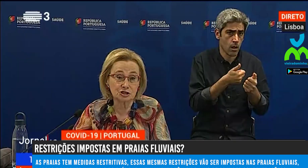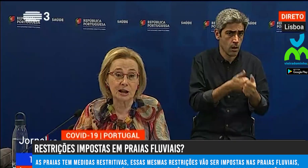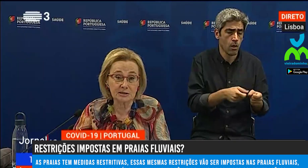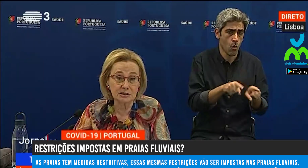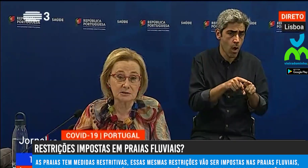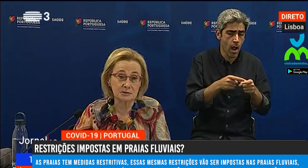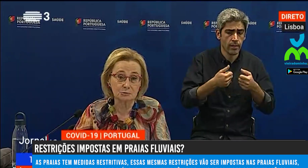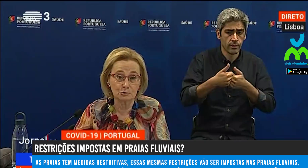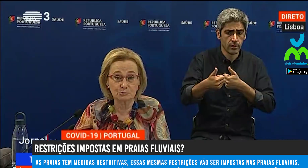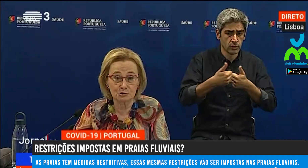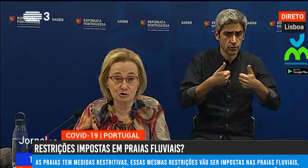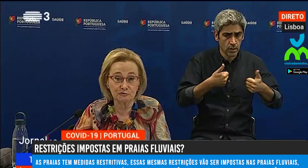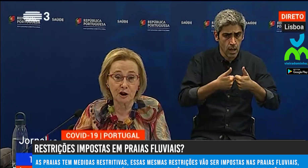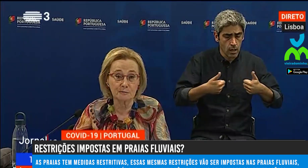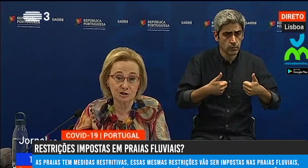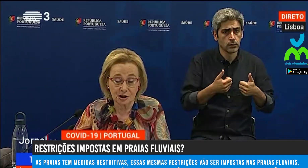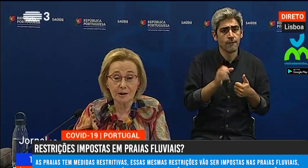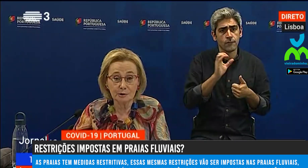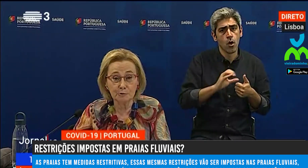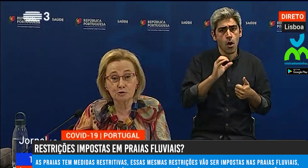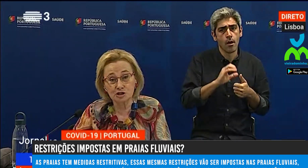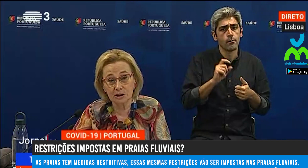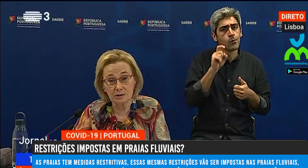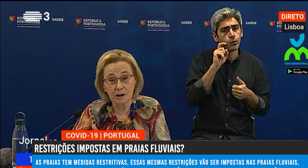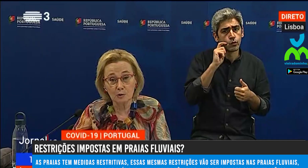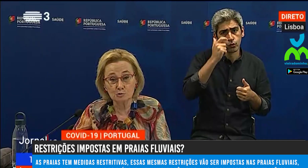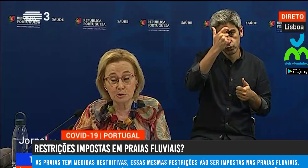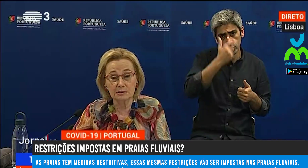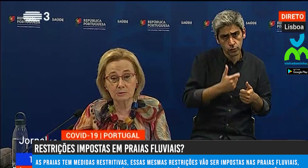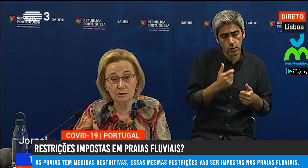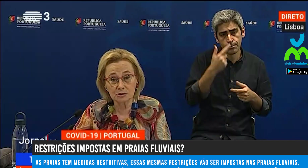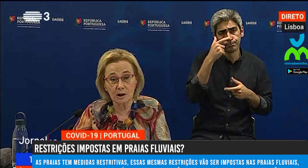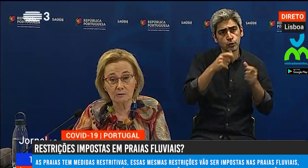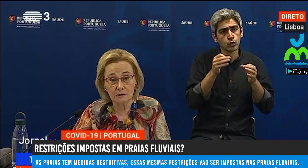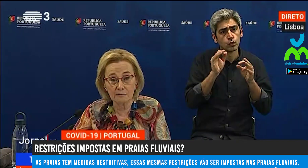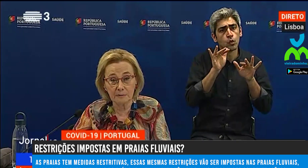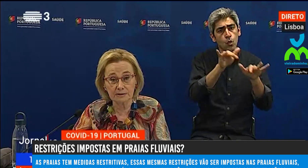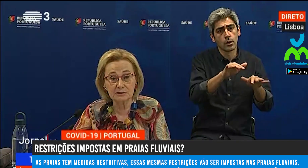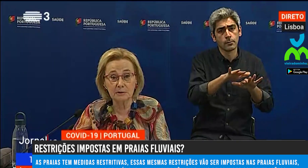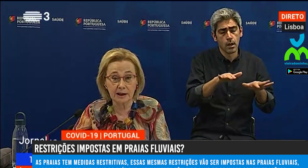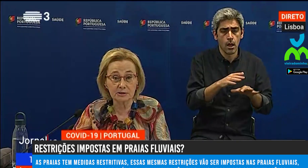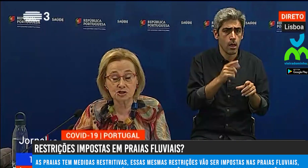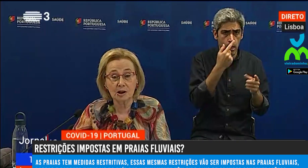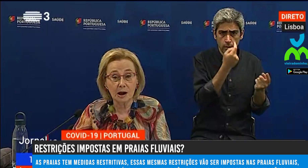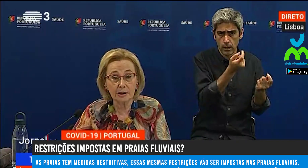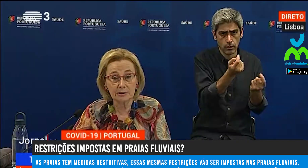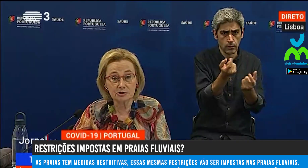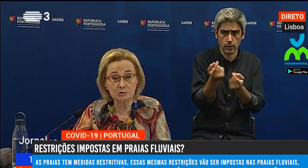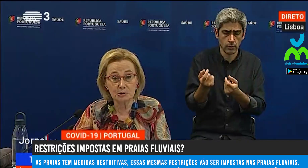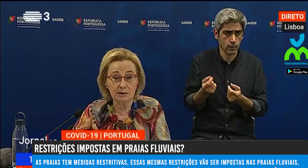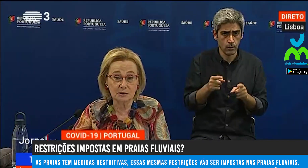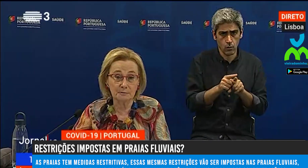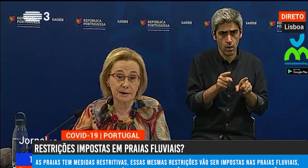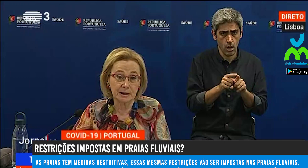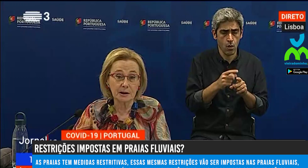as distâncias e todas as formas de proteger os utilizadores serão, obviamente, semelhantes àqueles